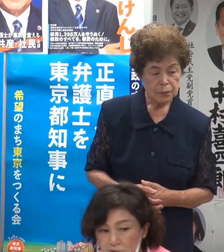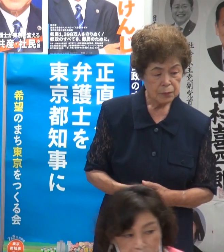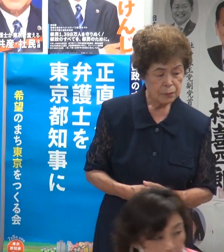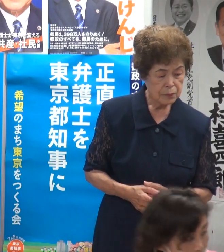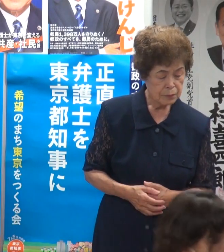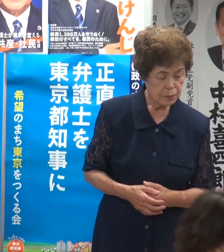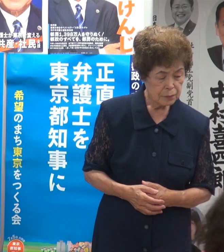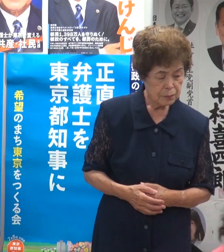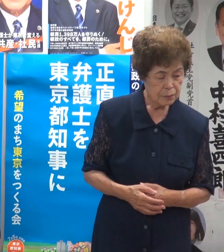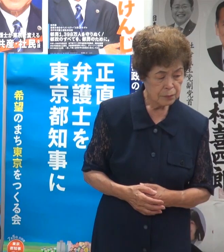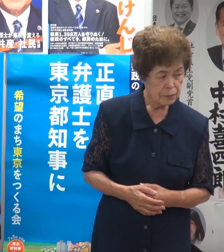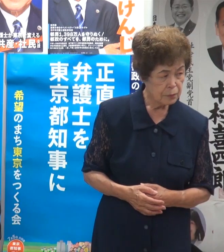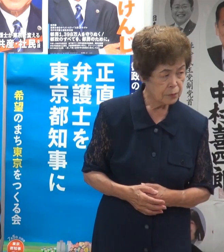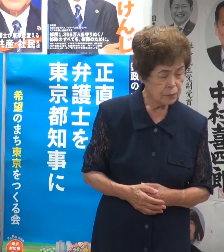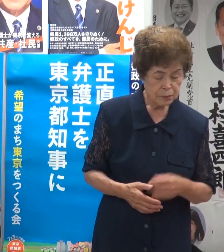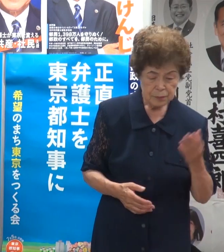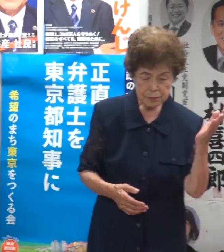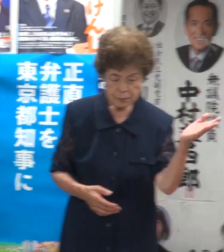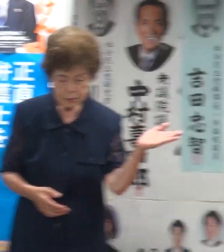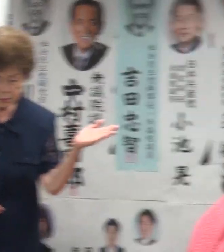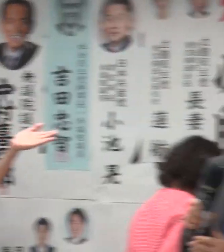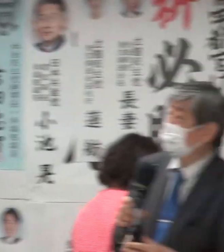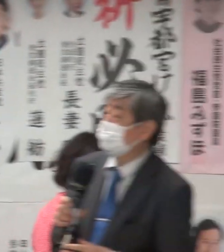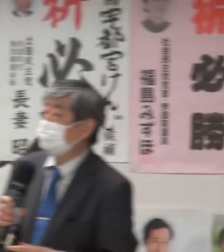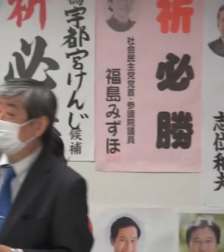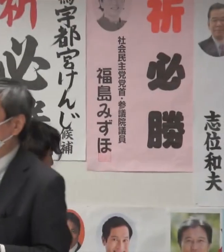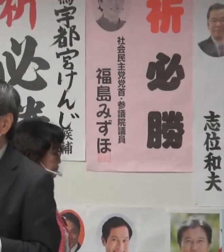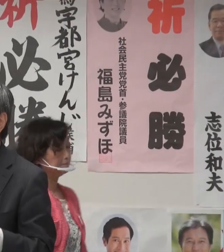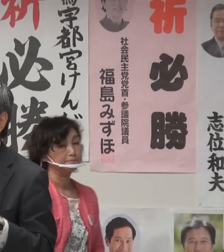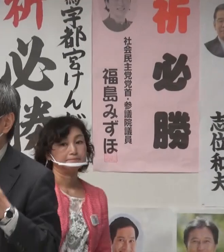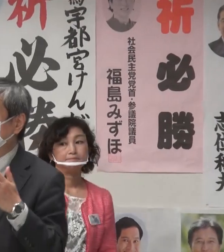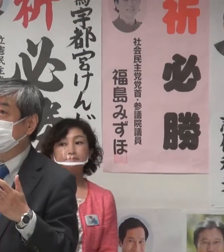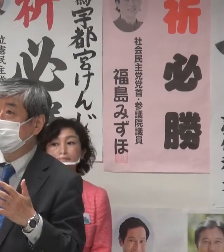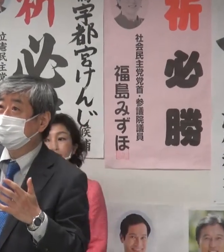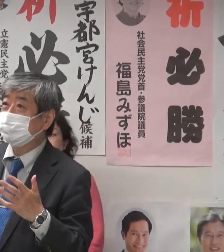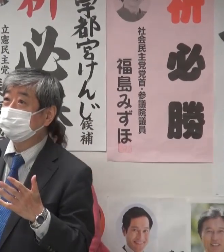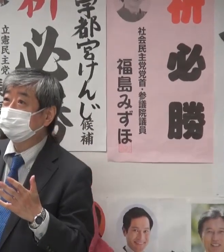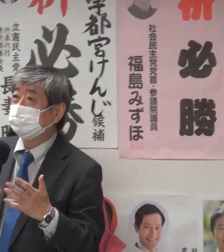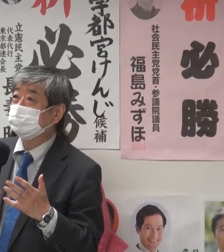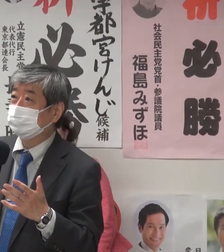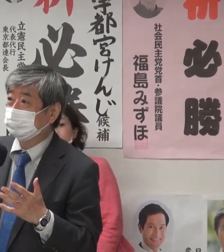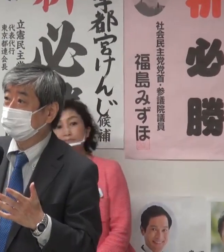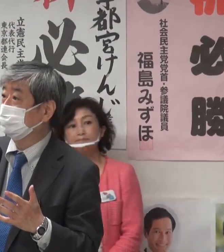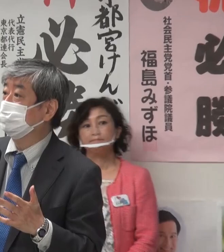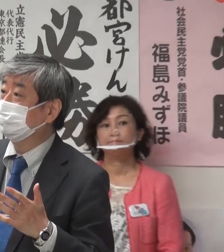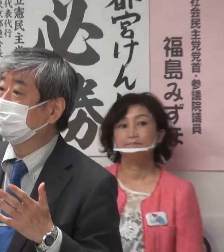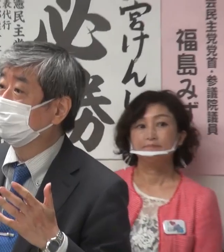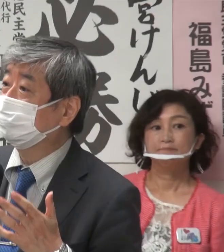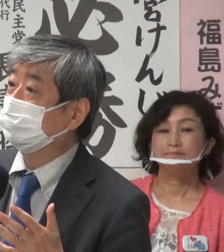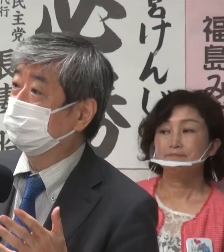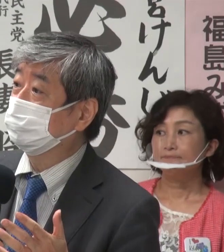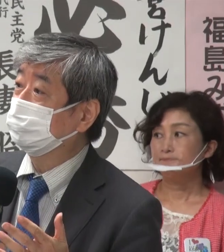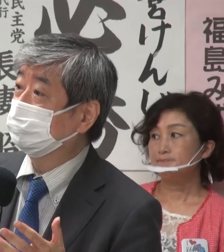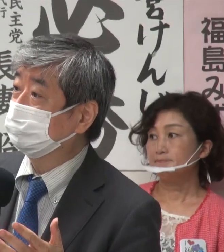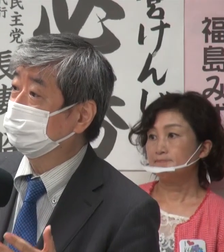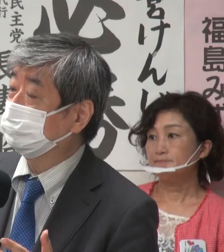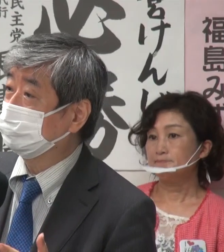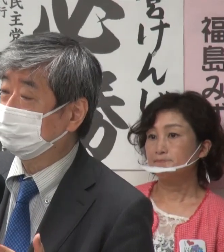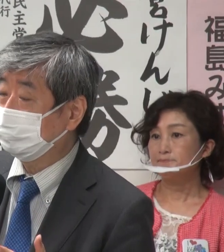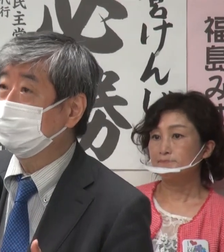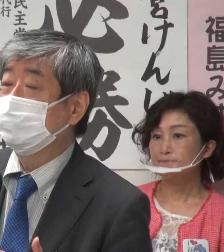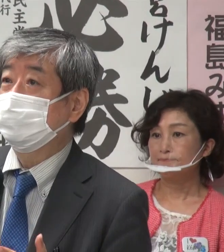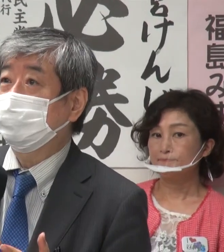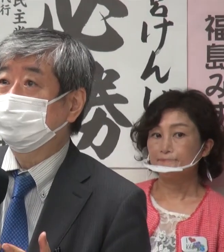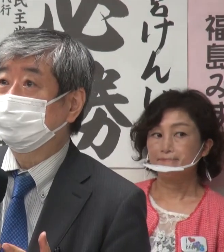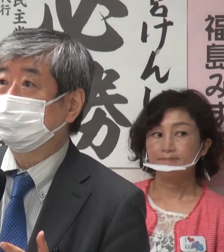ちょっと補足の説明します。 いや、一言口を挟むとですね、争点が明確になっていった、例えばコロナの問題について